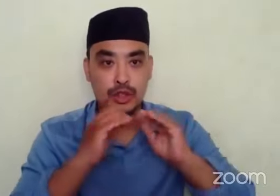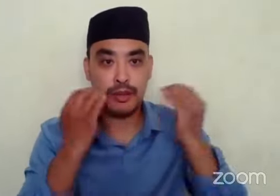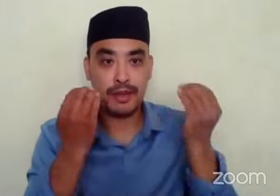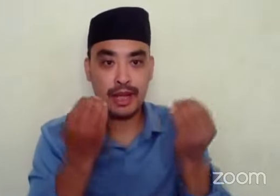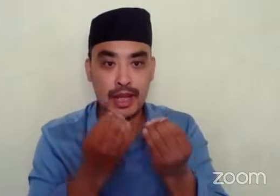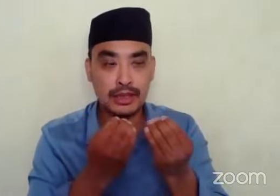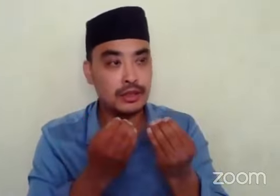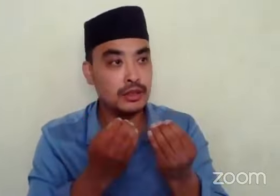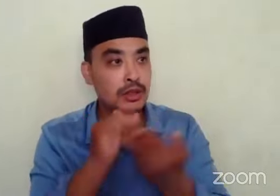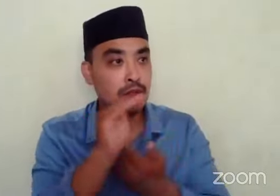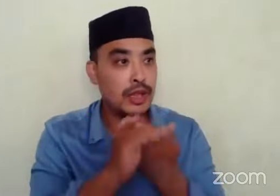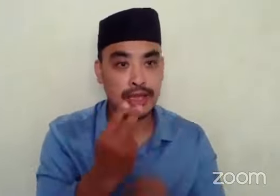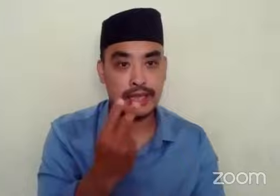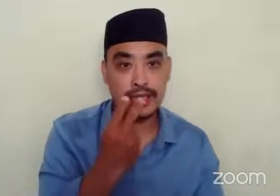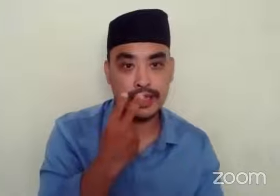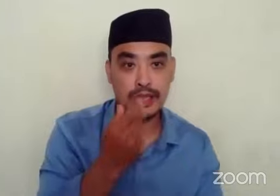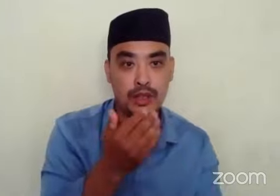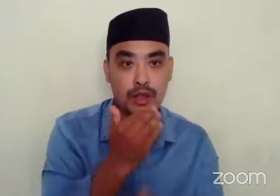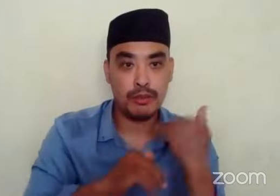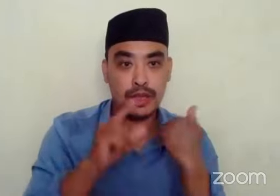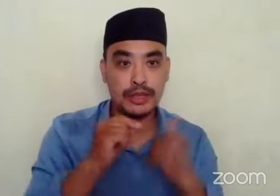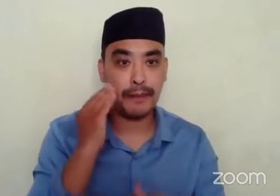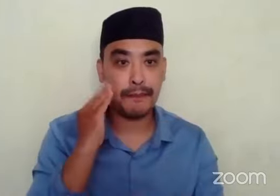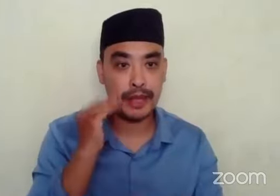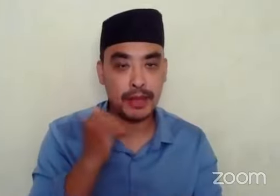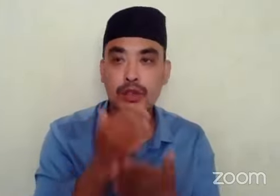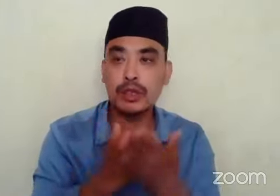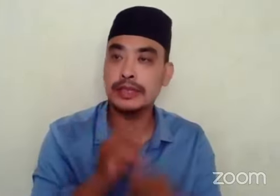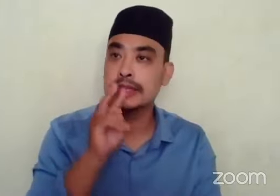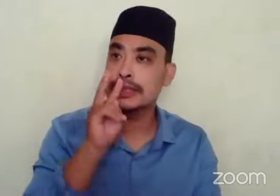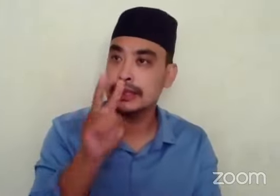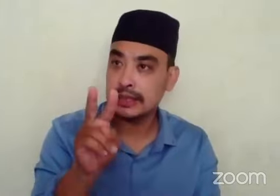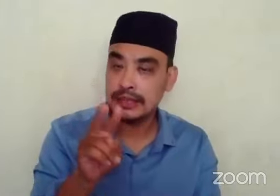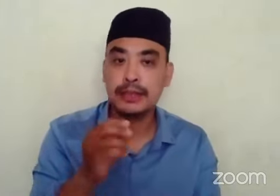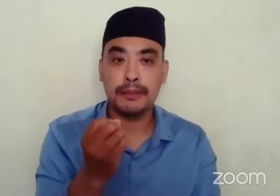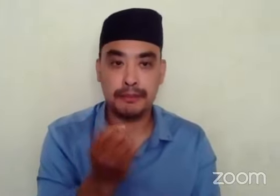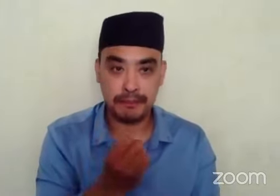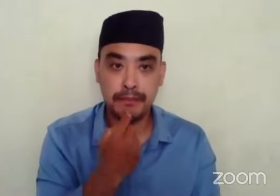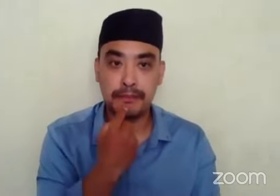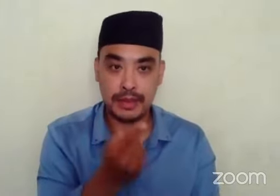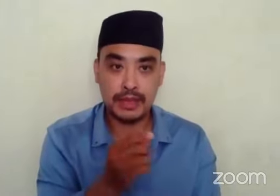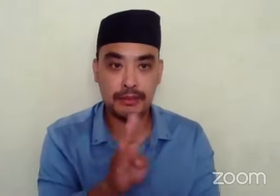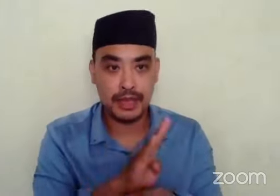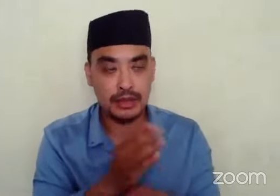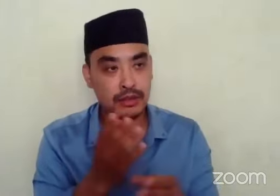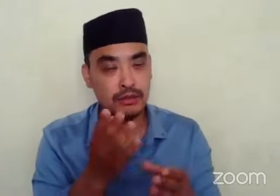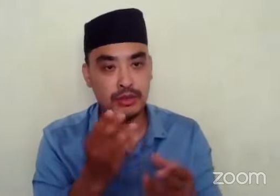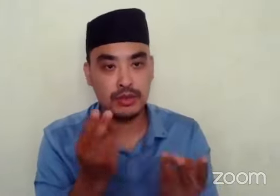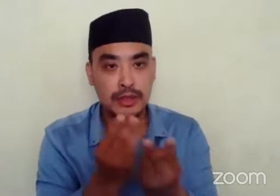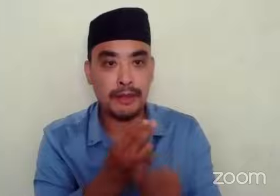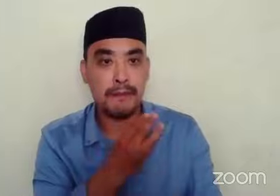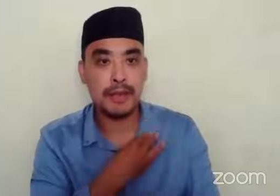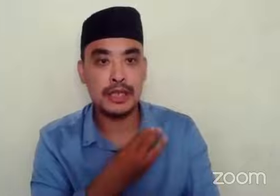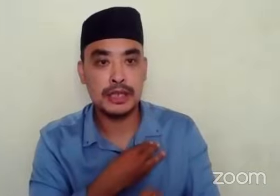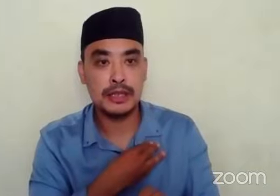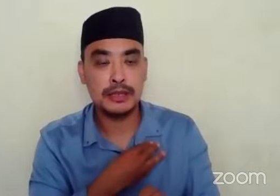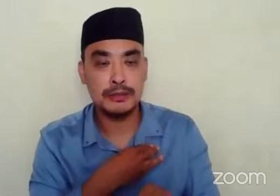कस्तो रूपमा हेरेको छ त अपाङ्गता भएका महिलाहरूलाई चाहिँ भन्दाखेरि चाहिँ जस्तो समग्र मानवभित्रका चाहिँ